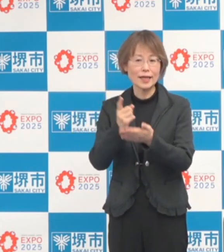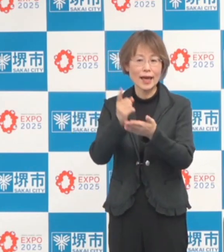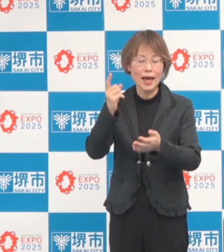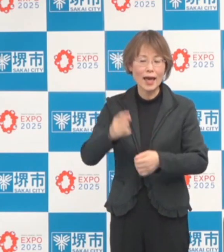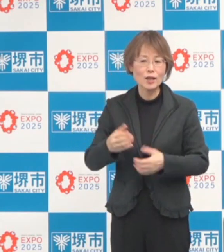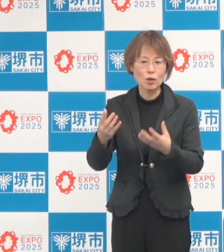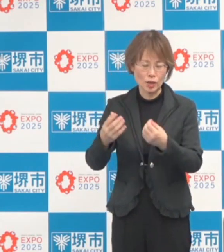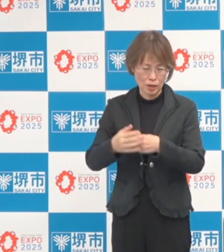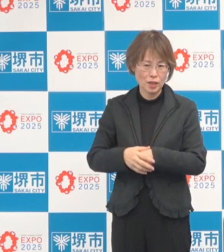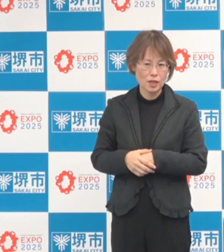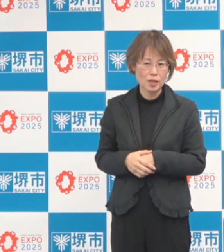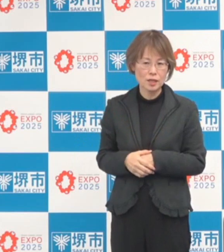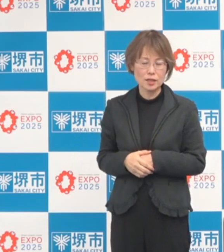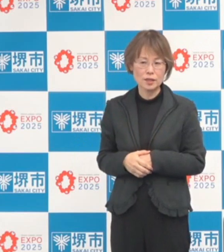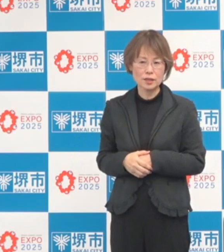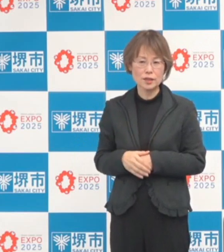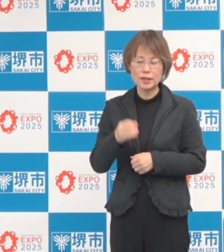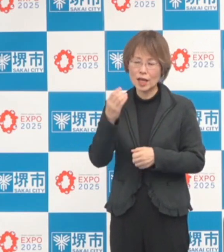6年度で、